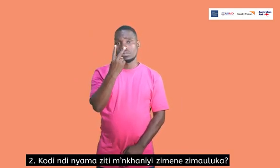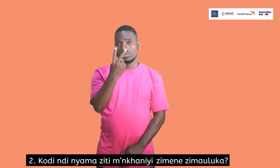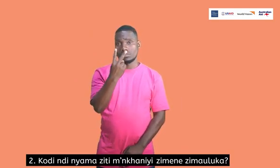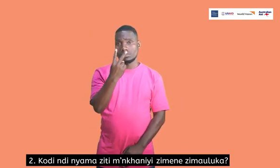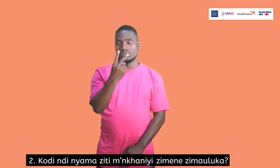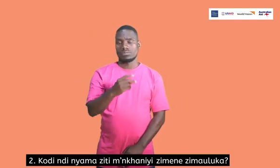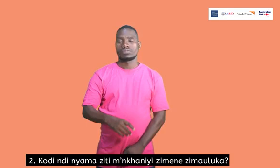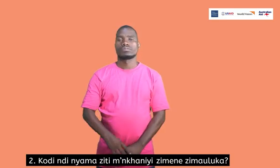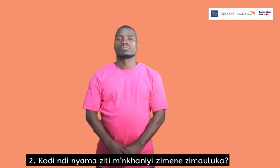Funso lachiwiri.